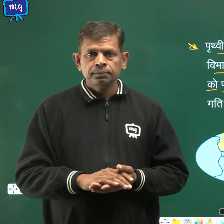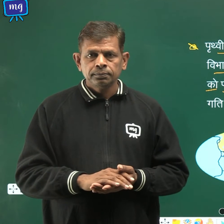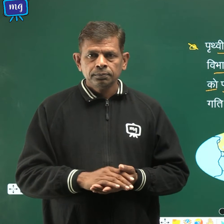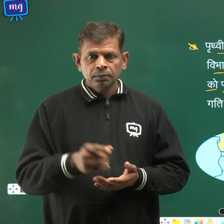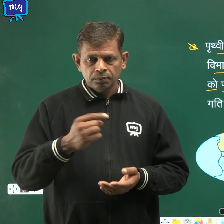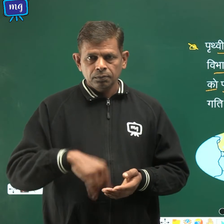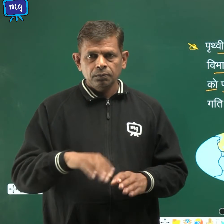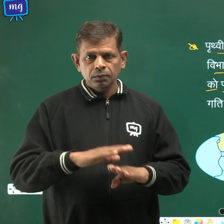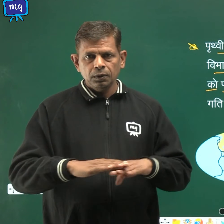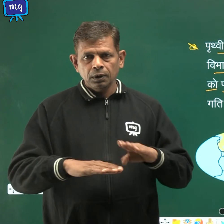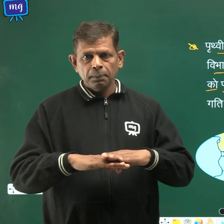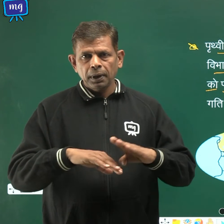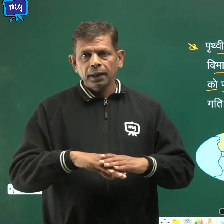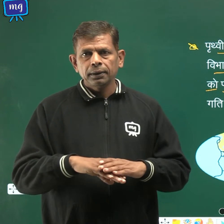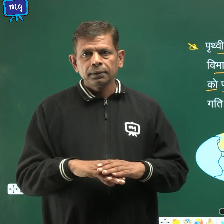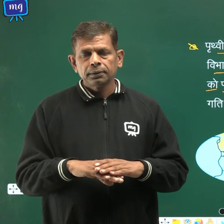ये प्लेट